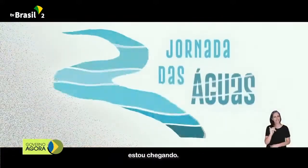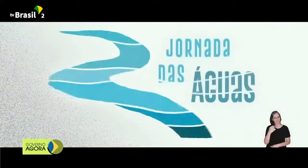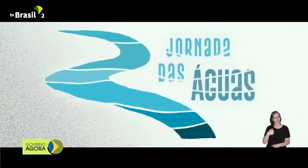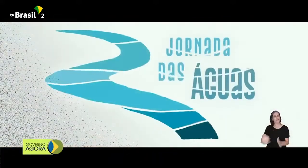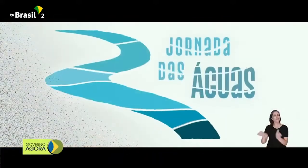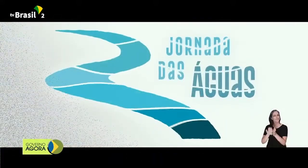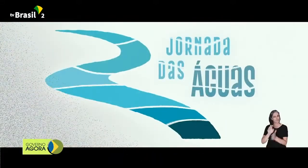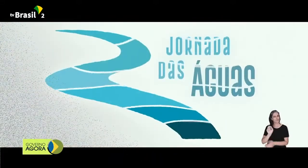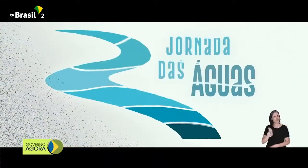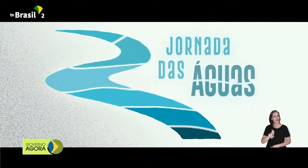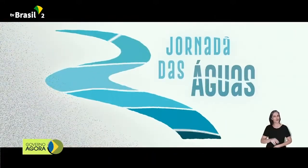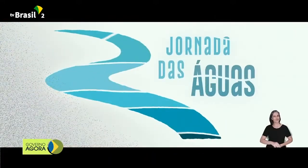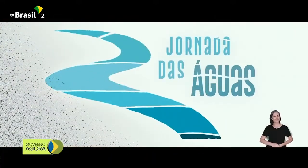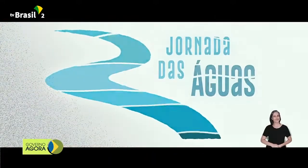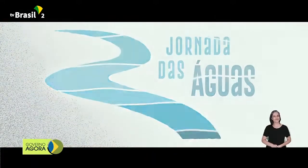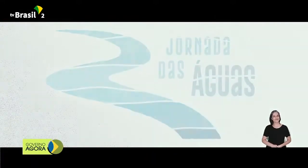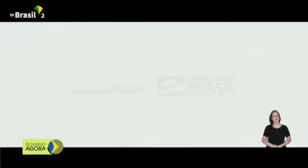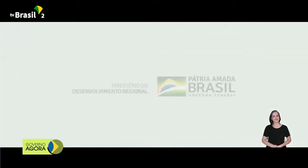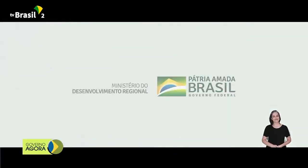chegando.